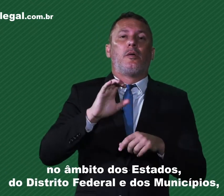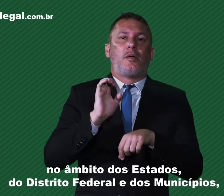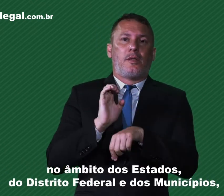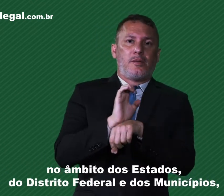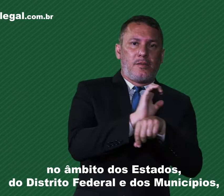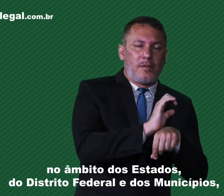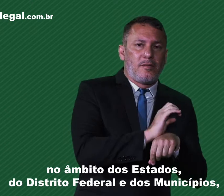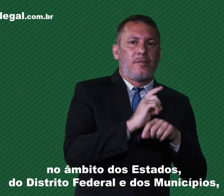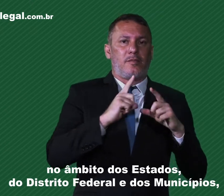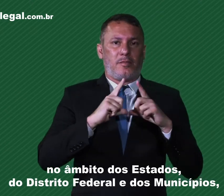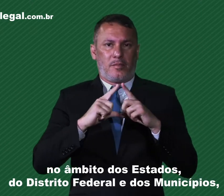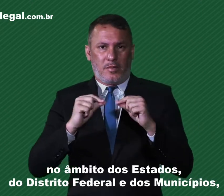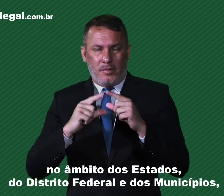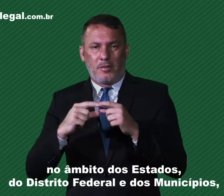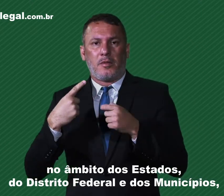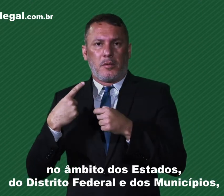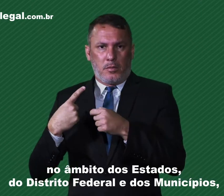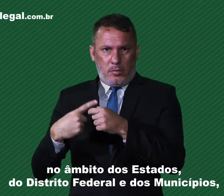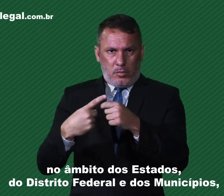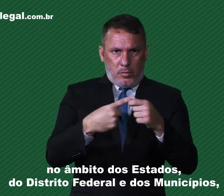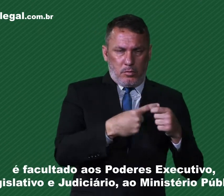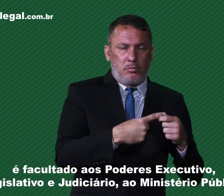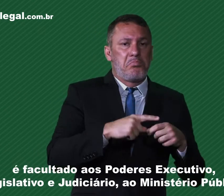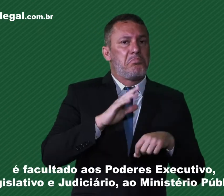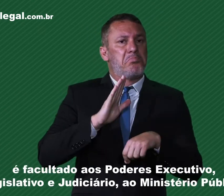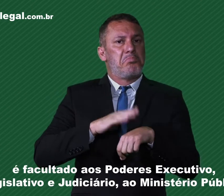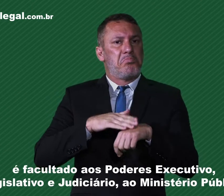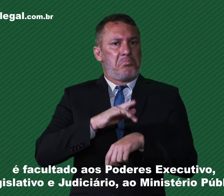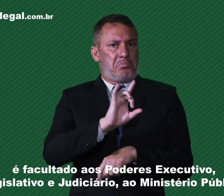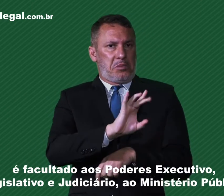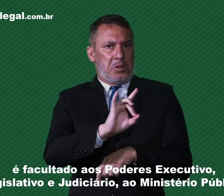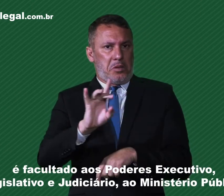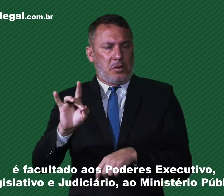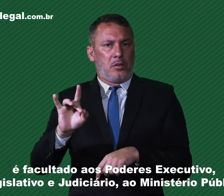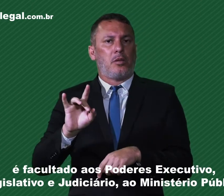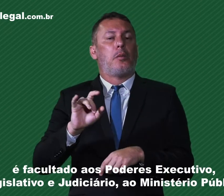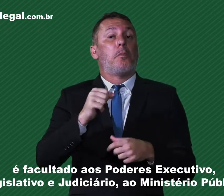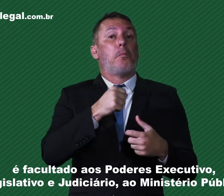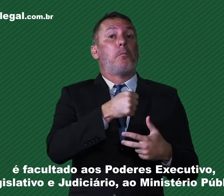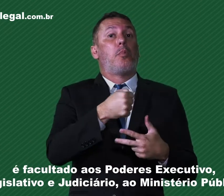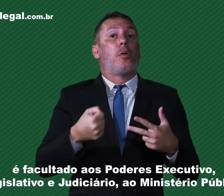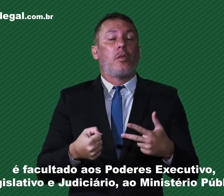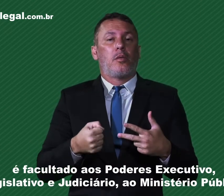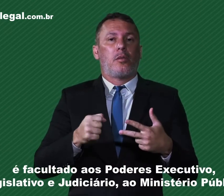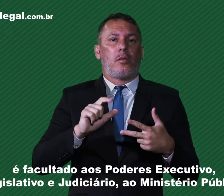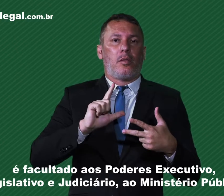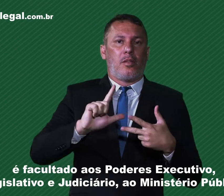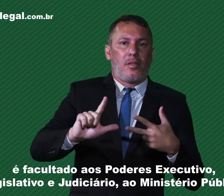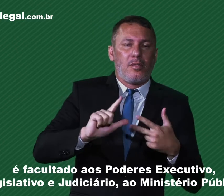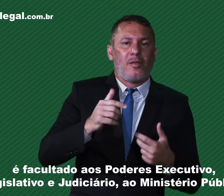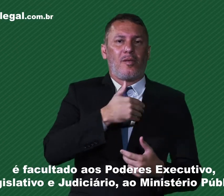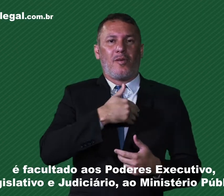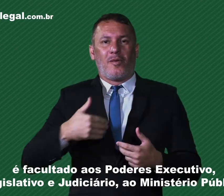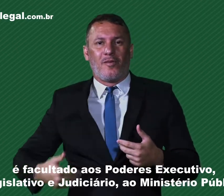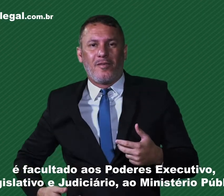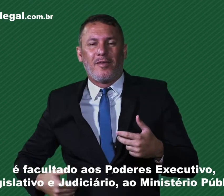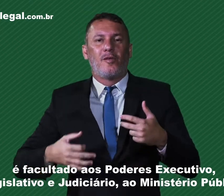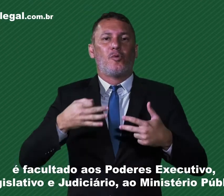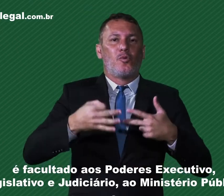do Distrito Federal e dos Municípios é facultado aos poderes executivo legislativo e judiciário ao Ministério